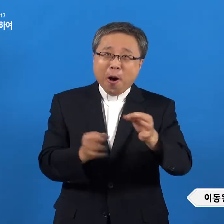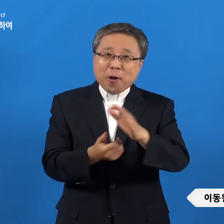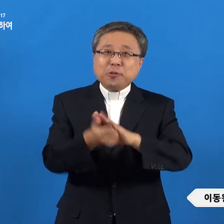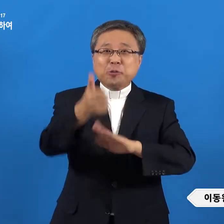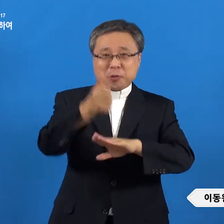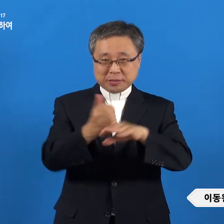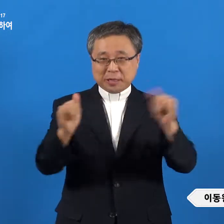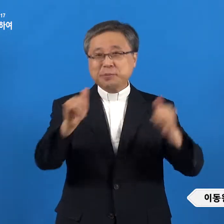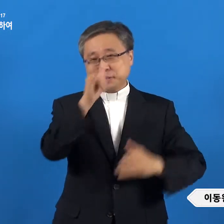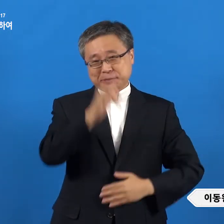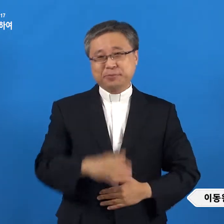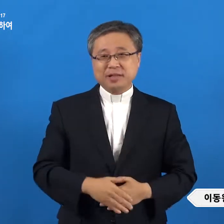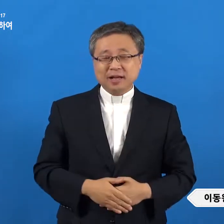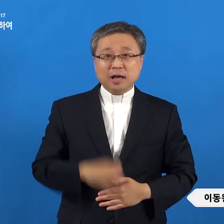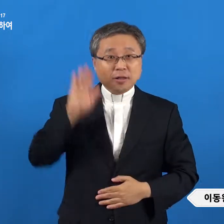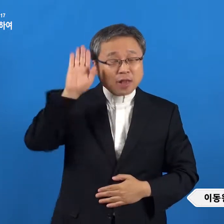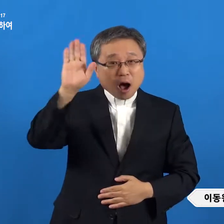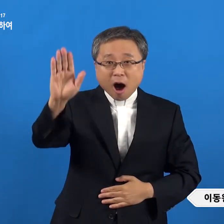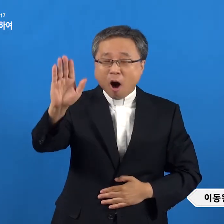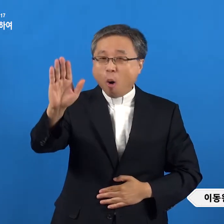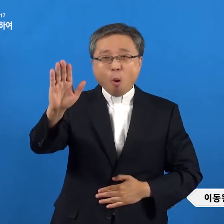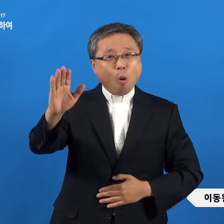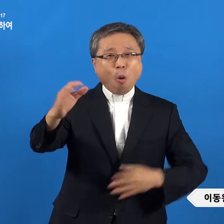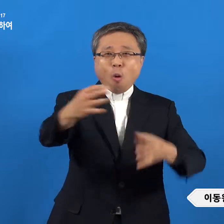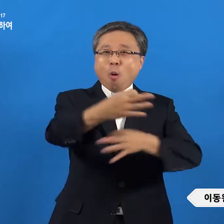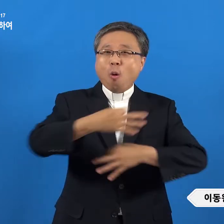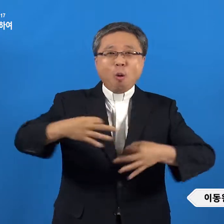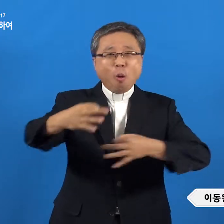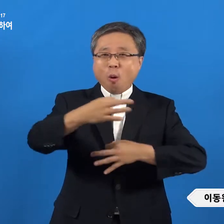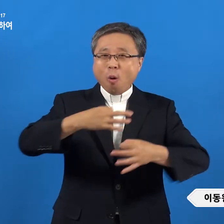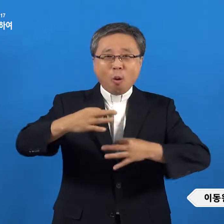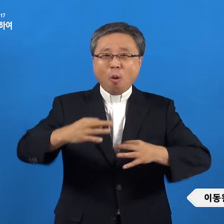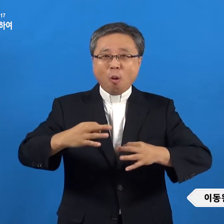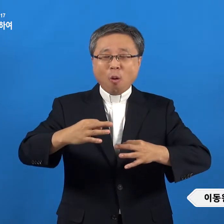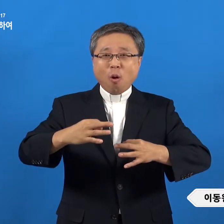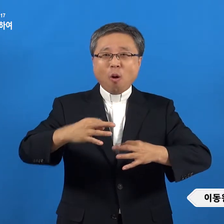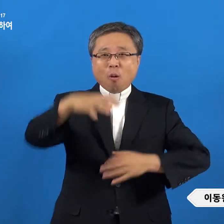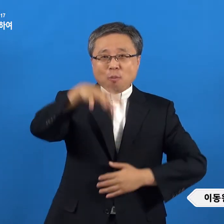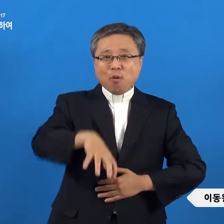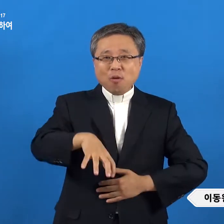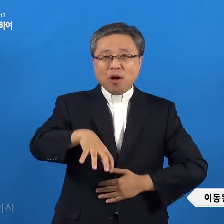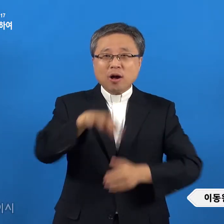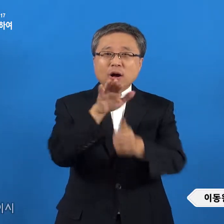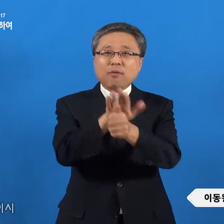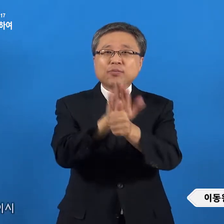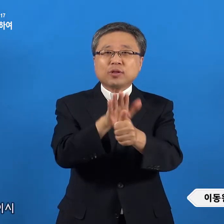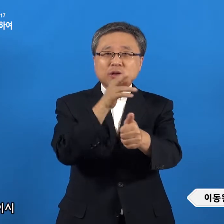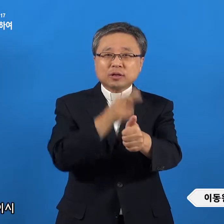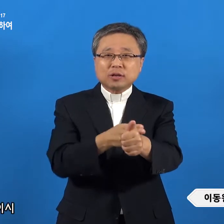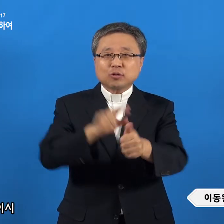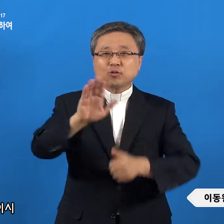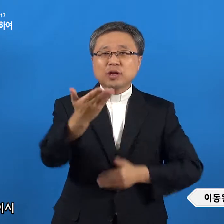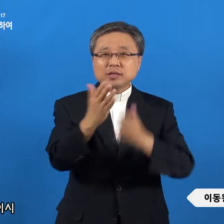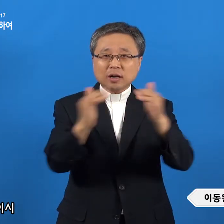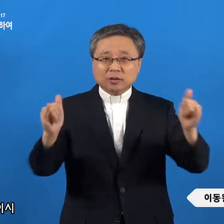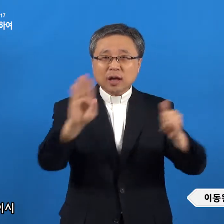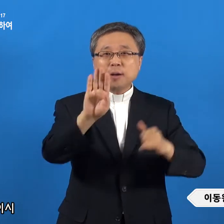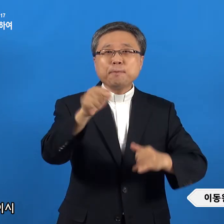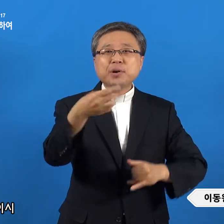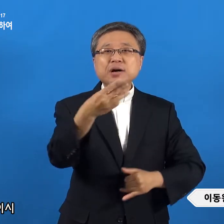있습니다. 나중에는 경영 컨설턴트가 된 사람 가운데 브라이언 트레이시라는 분이